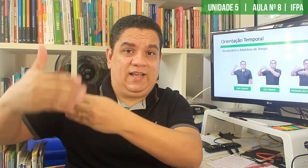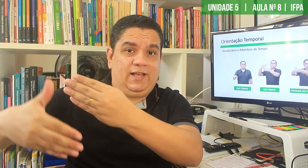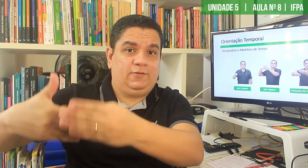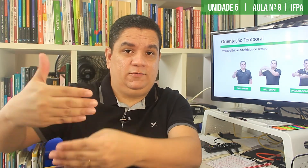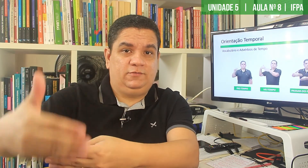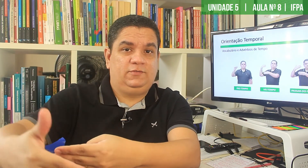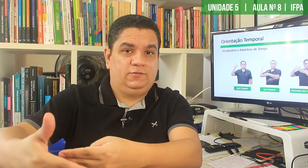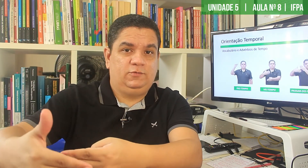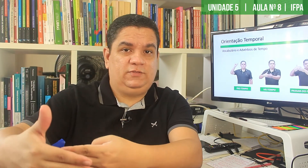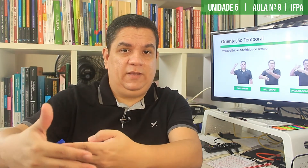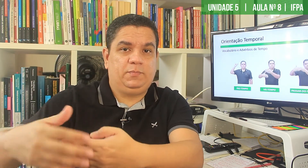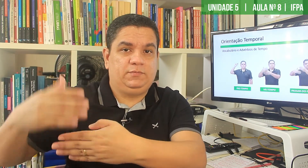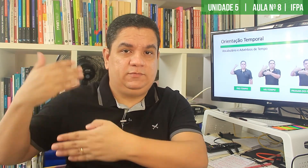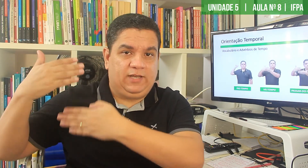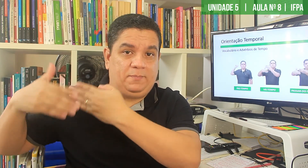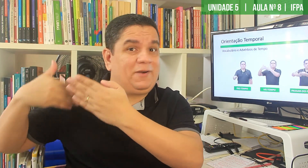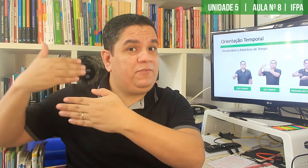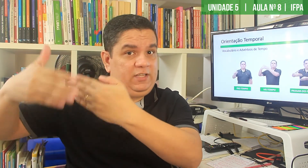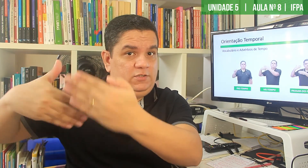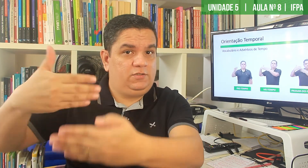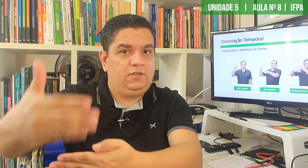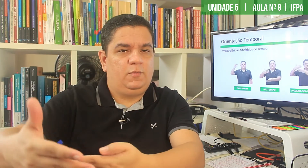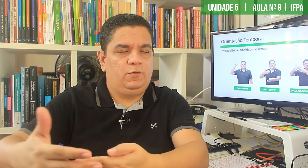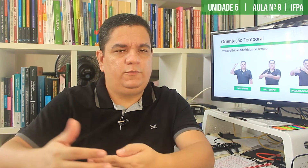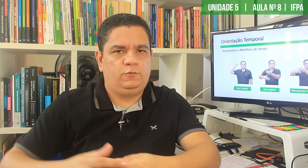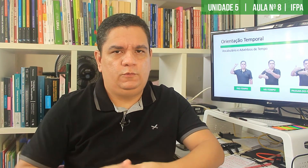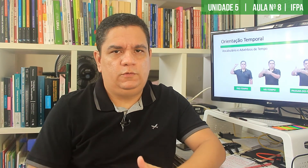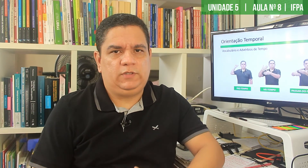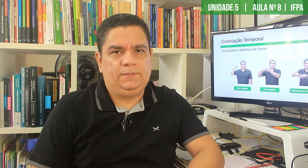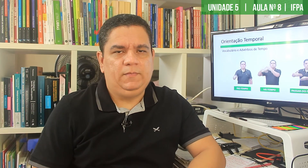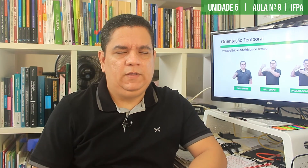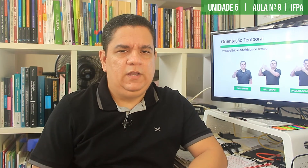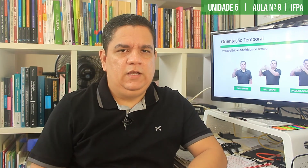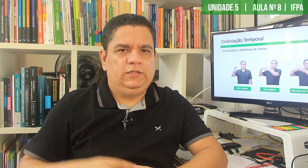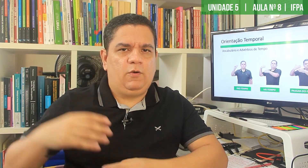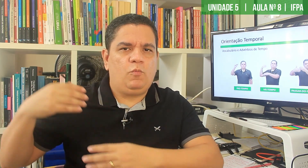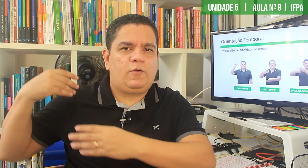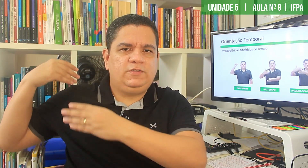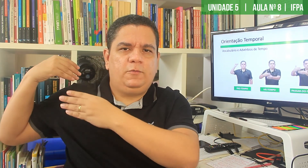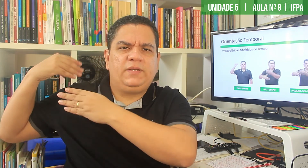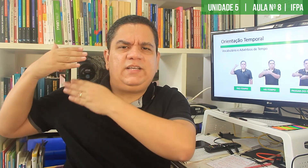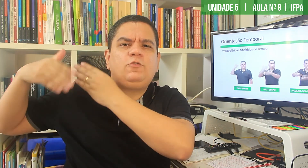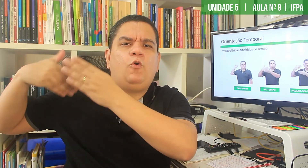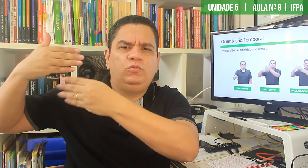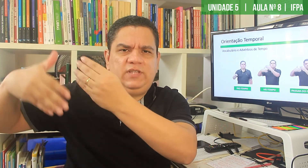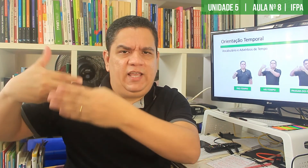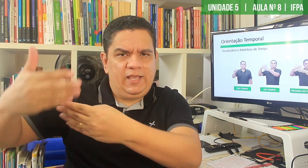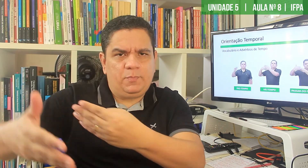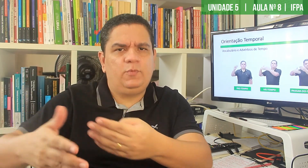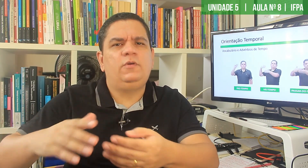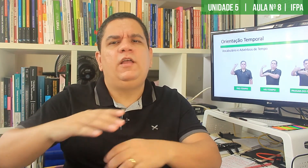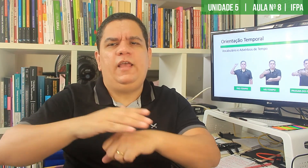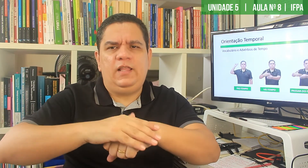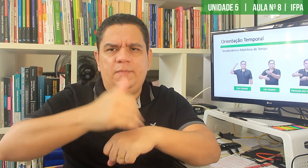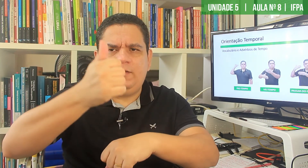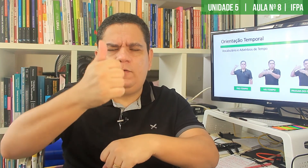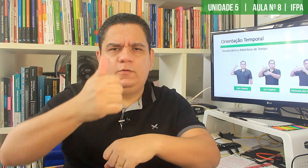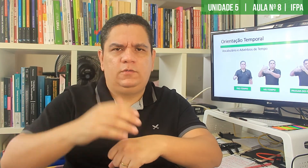passar o tempo, tá? Para frente, para o futuro, tá? Então alguma coisa no passado, com o tempo, ele melhorou,